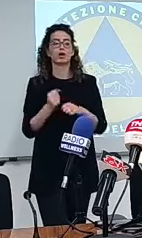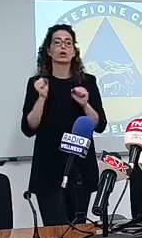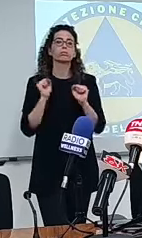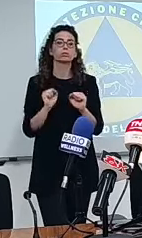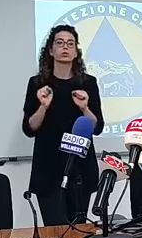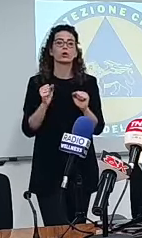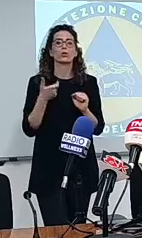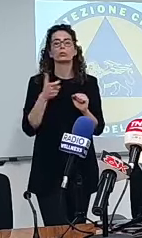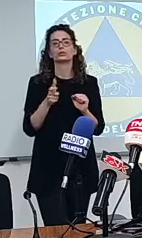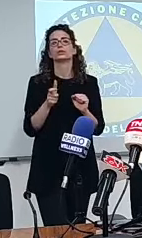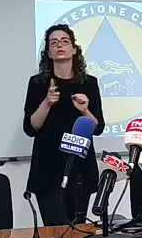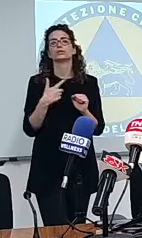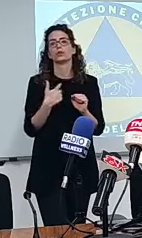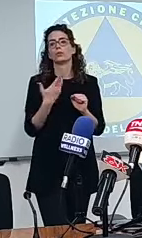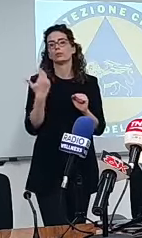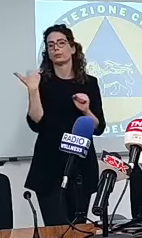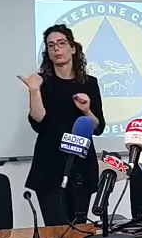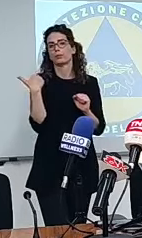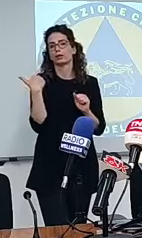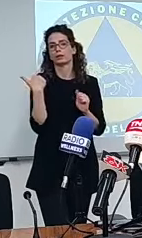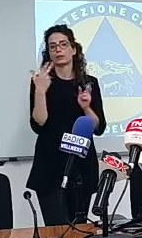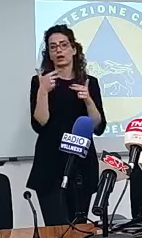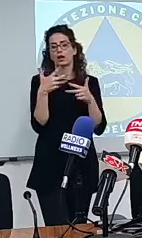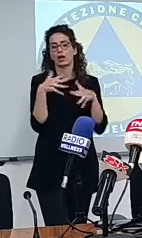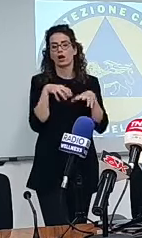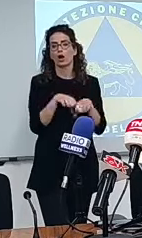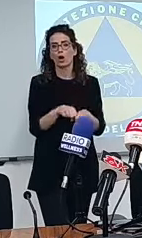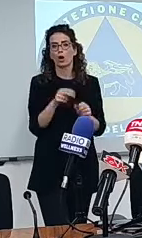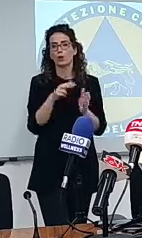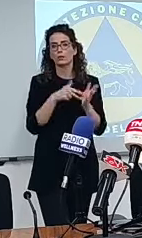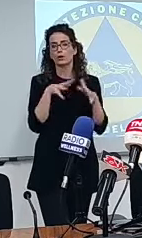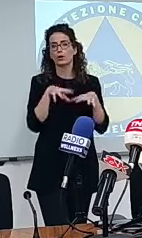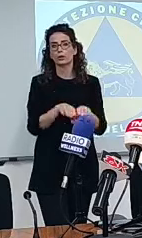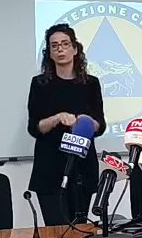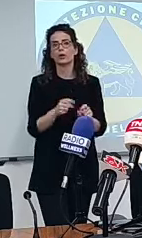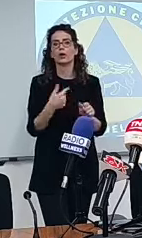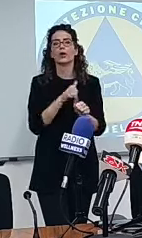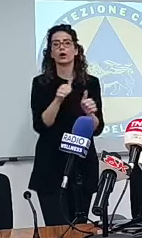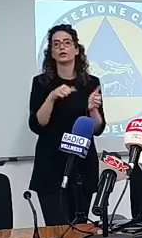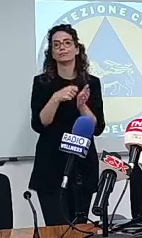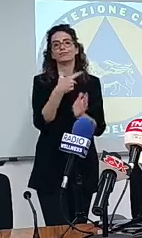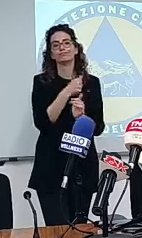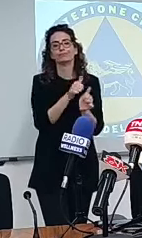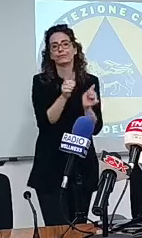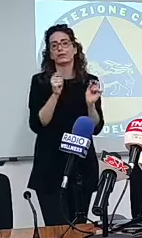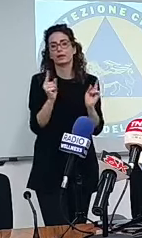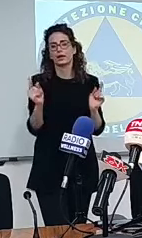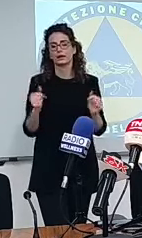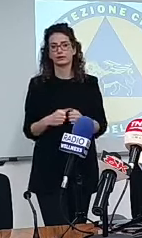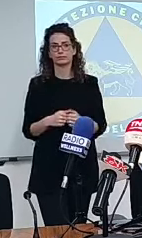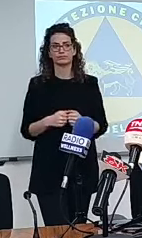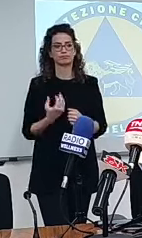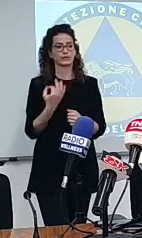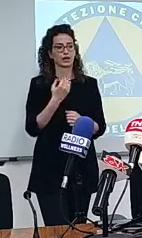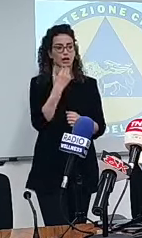a come hanno esaurito precedentemente i posti e la capacità anche poi dei vari hub vaccinali.